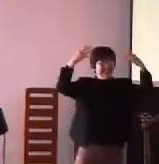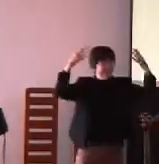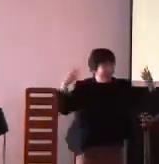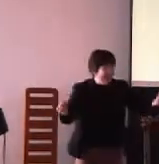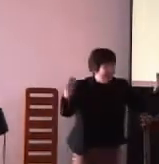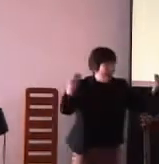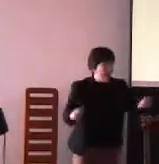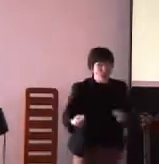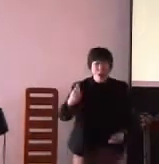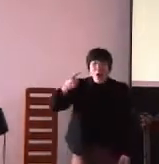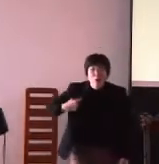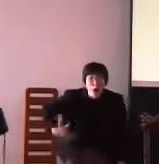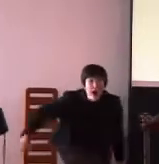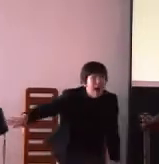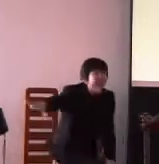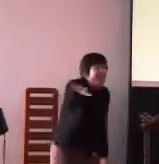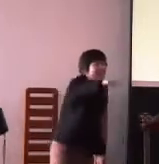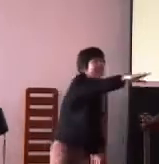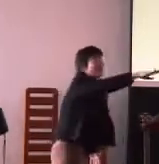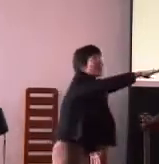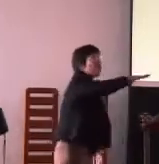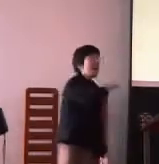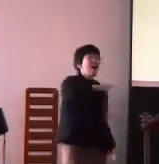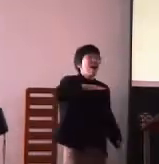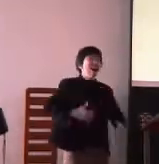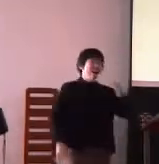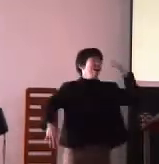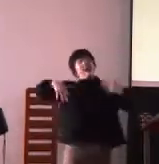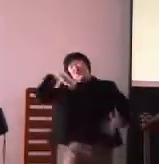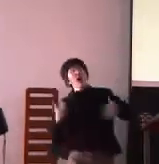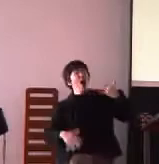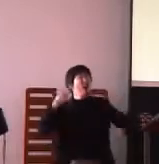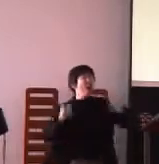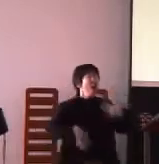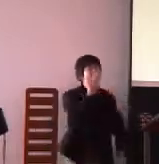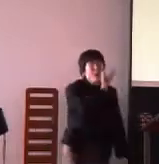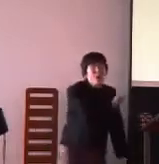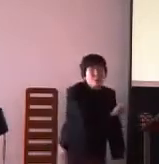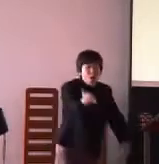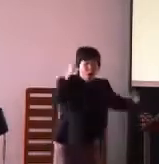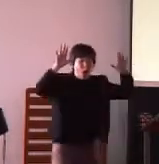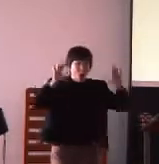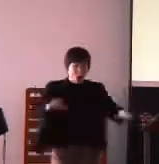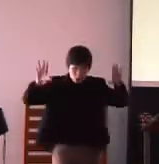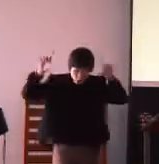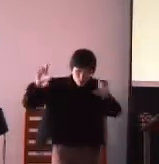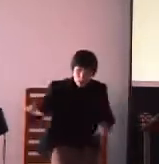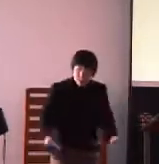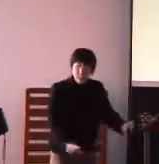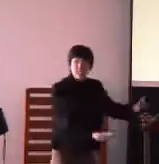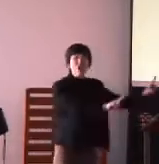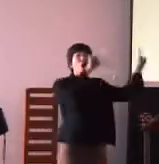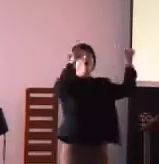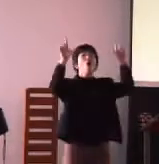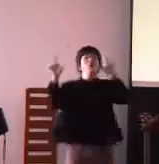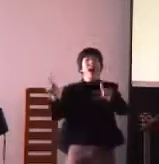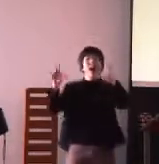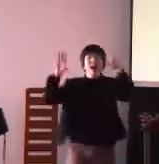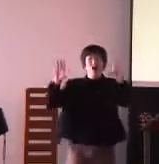た、我らは喜ぼう、この日をば、